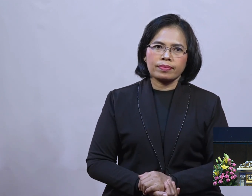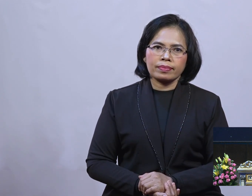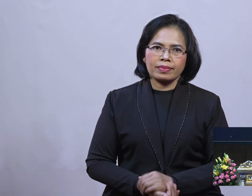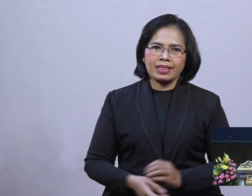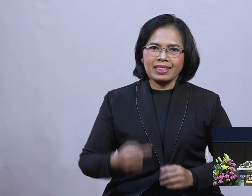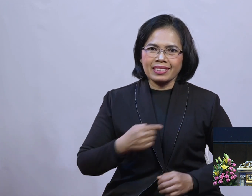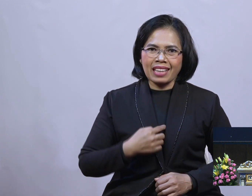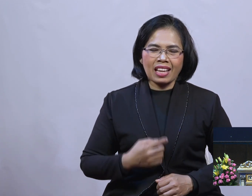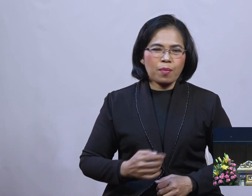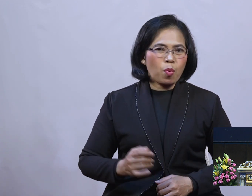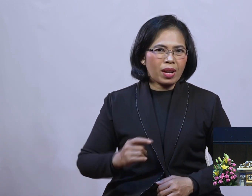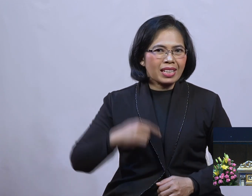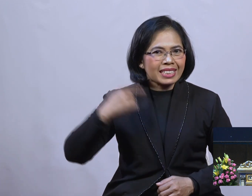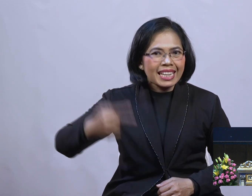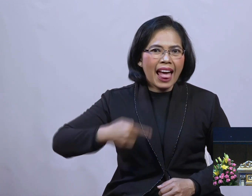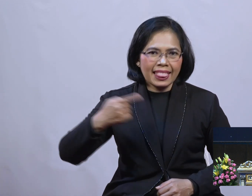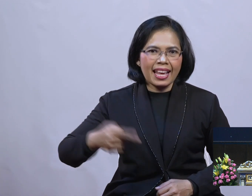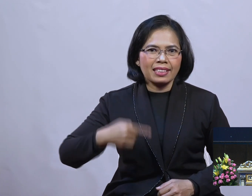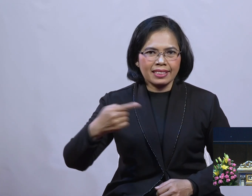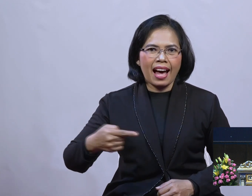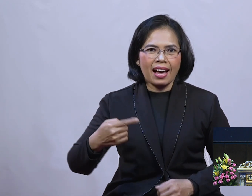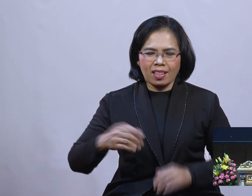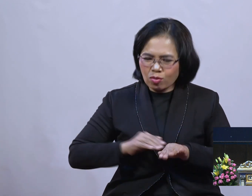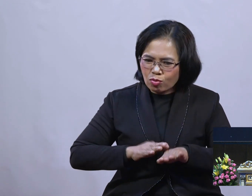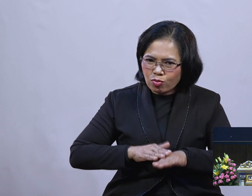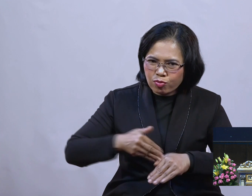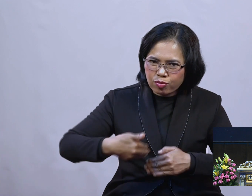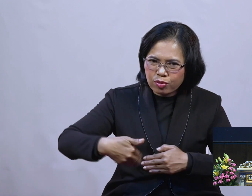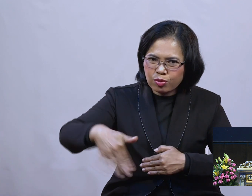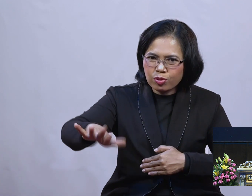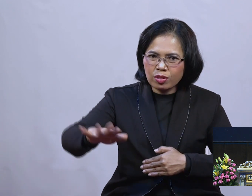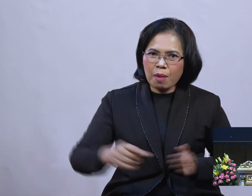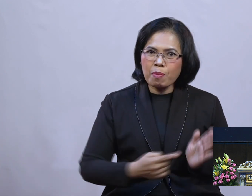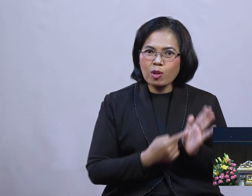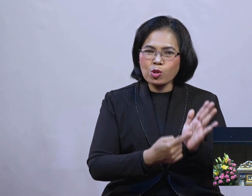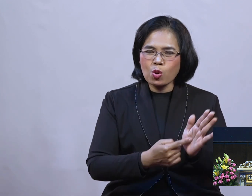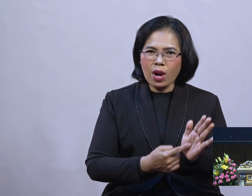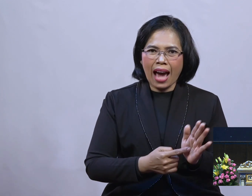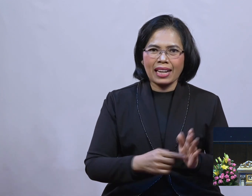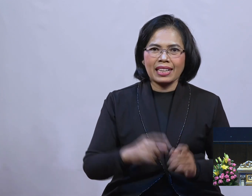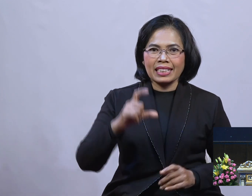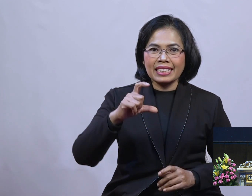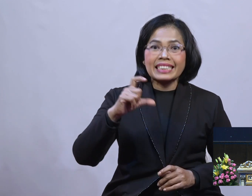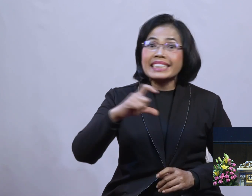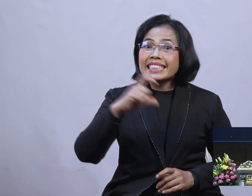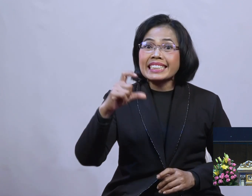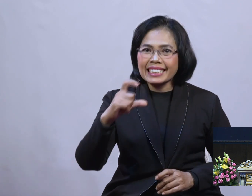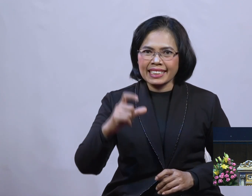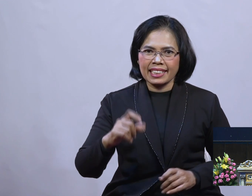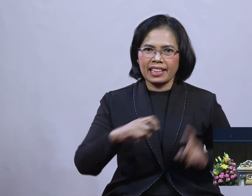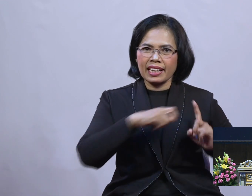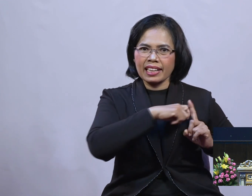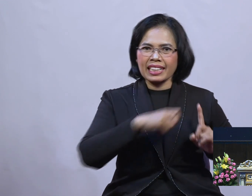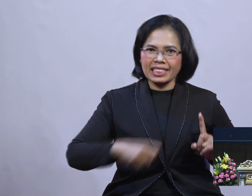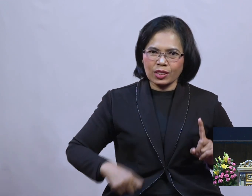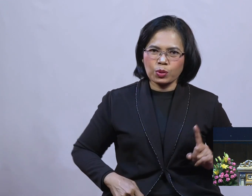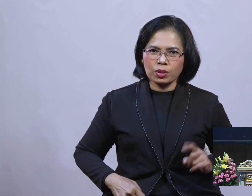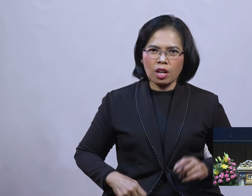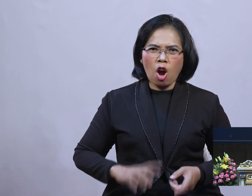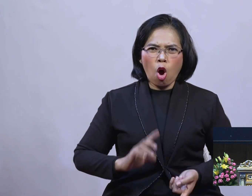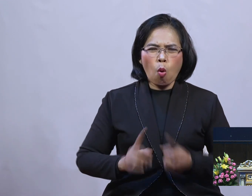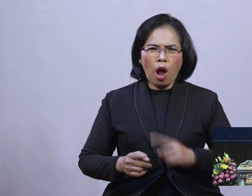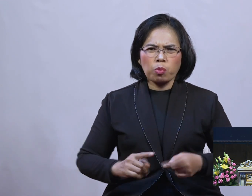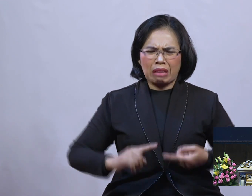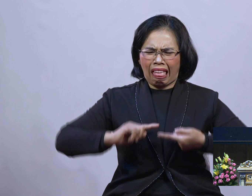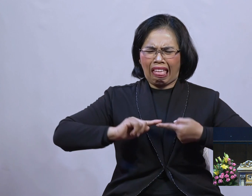Hai saya boleh senantiasa yang menunjukkan ciri Kristus walaupun saya disakiti Saya tidak